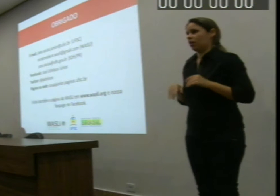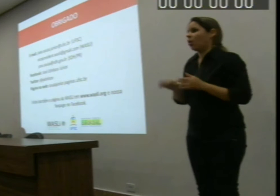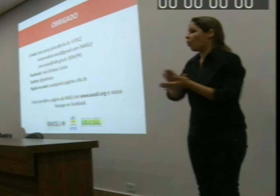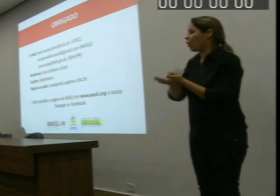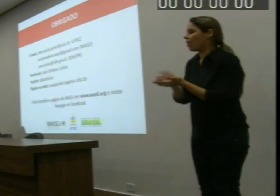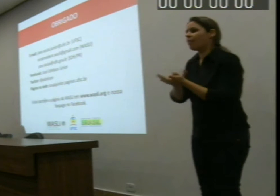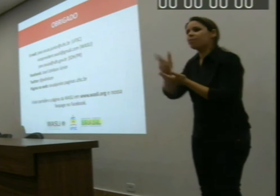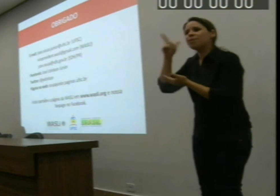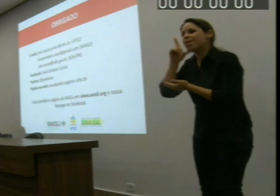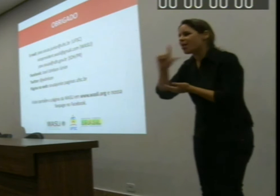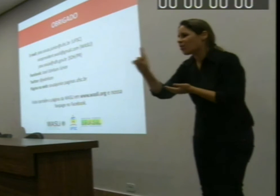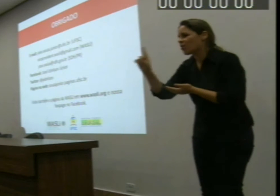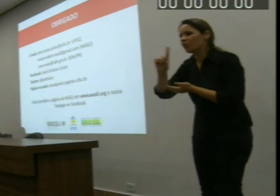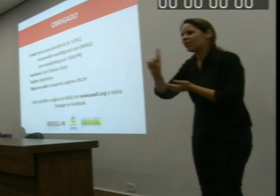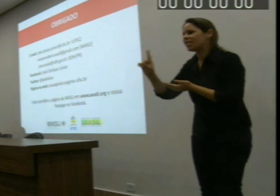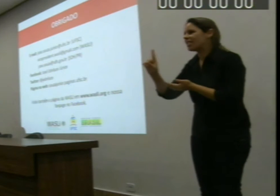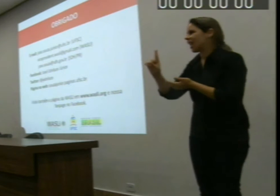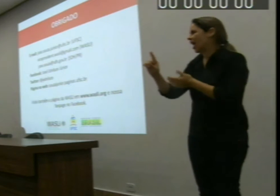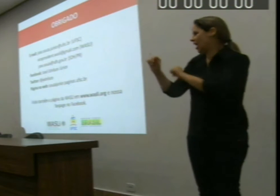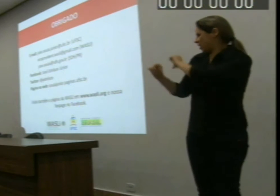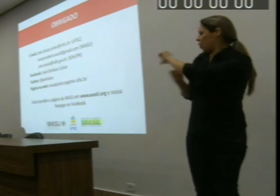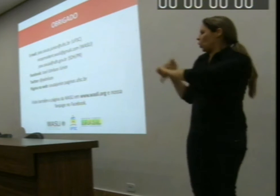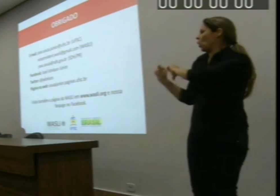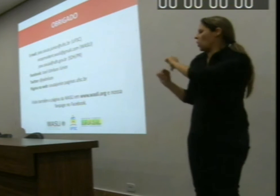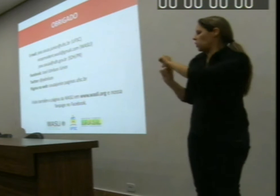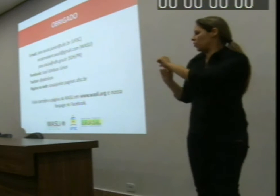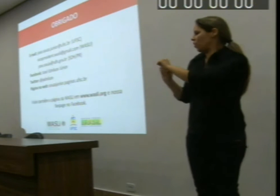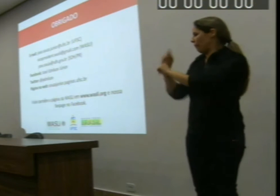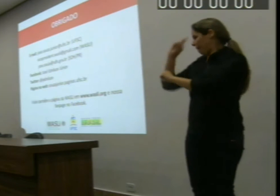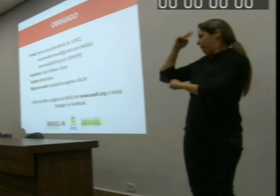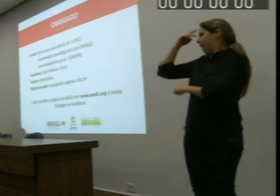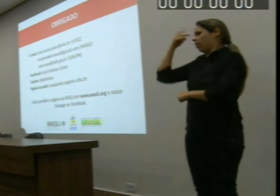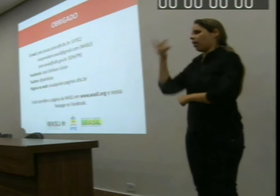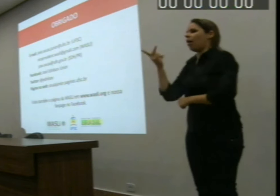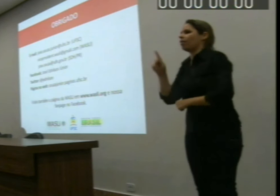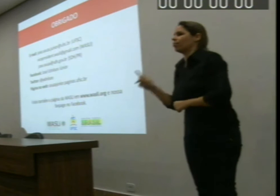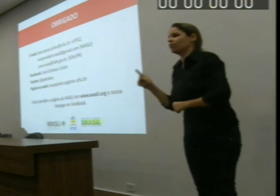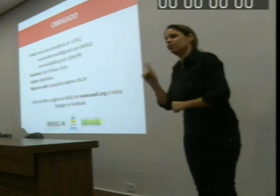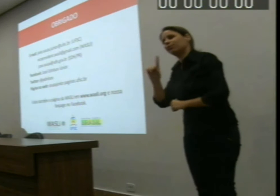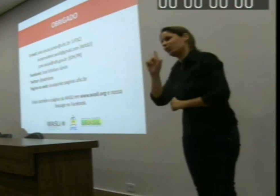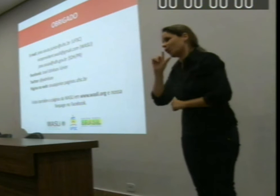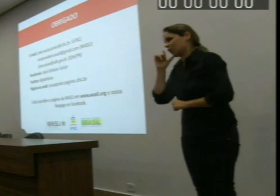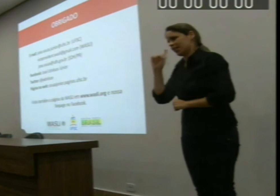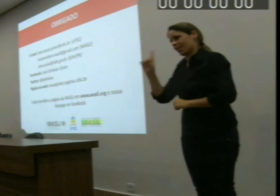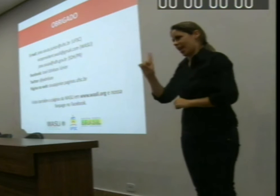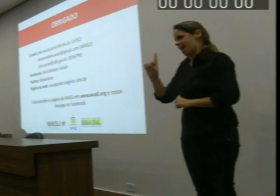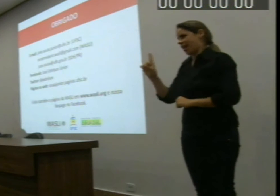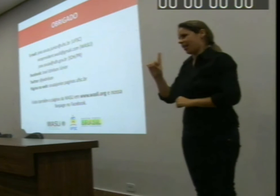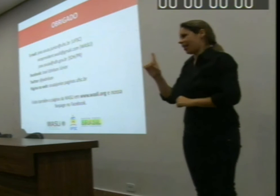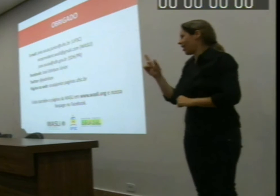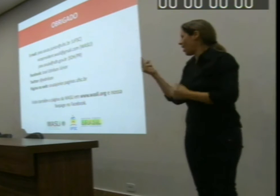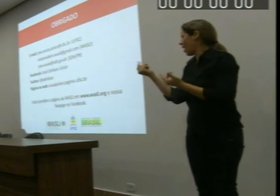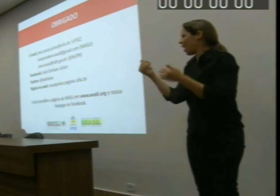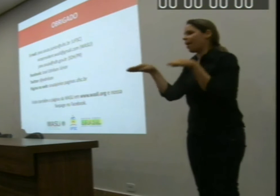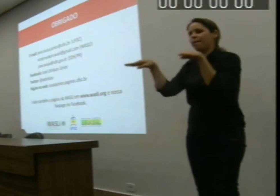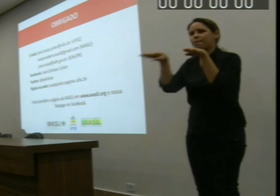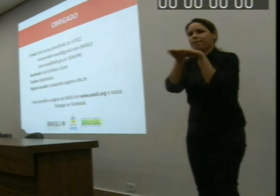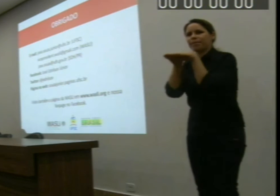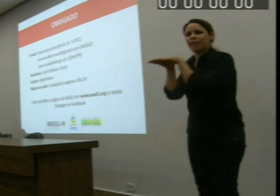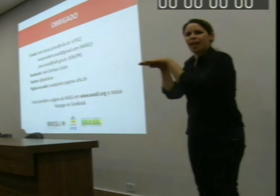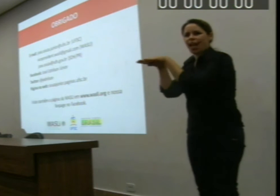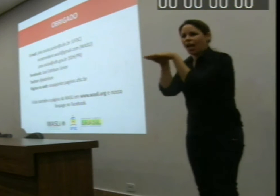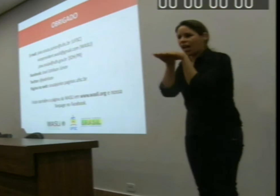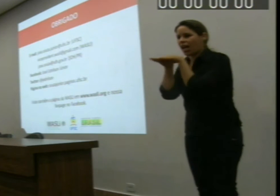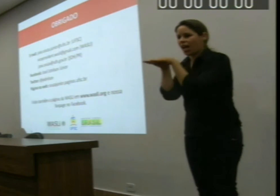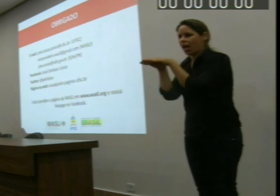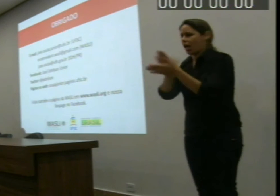e quem é ele para sancionar esse professor não sanciona ele é um colega igual ele não manda no professor